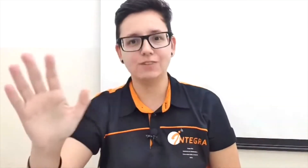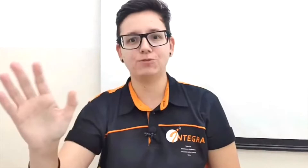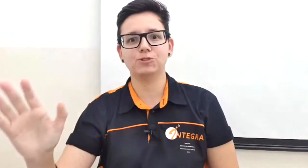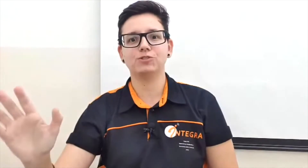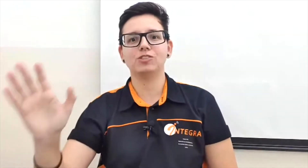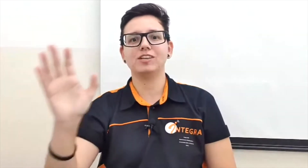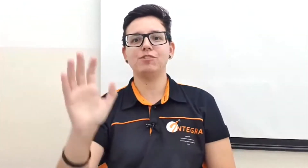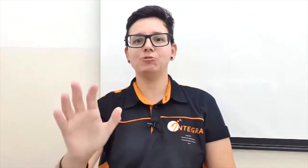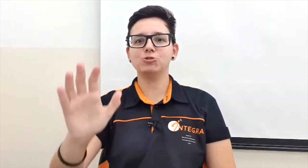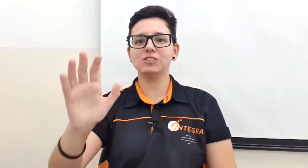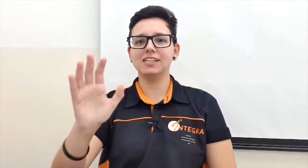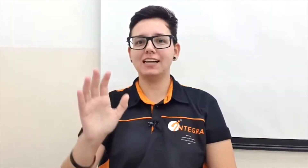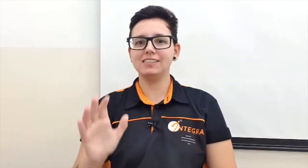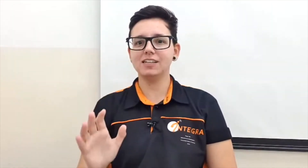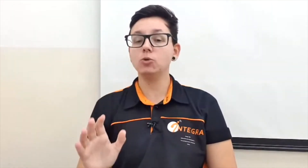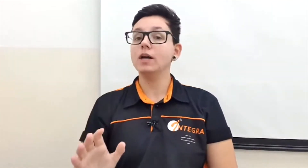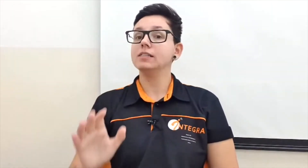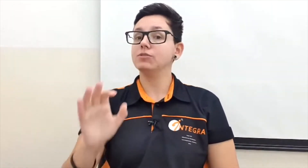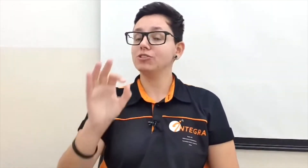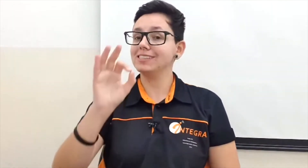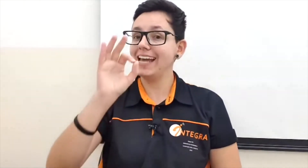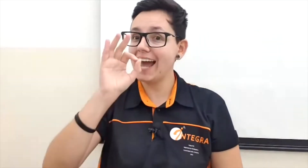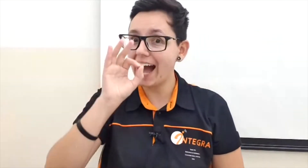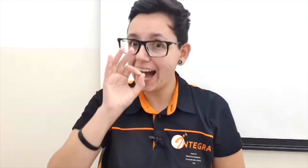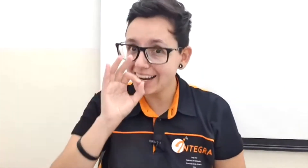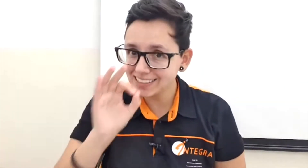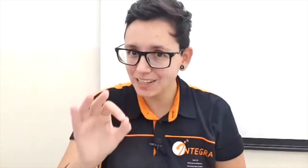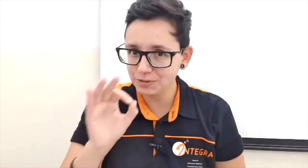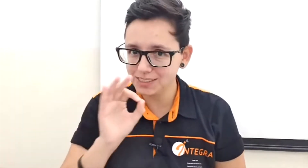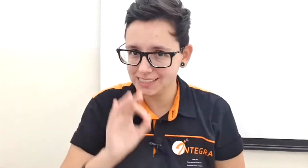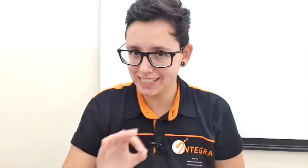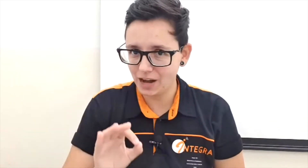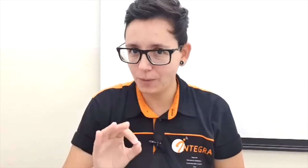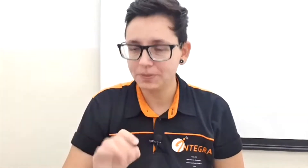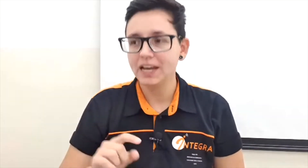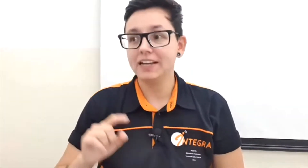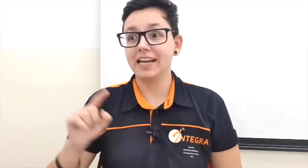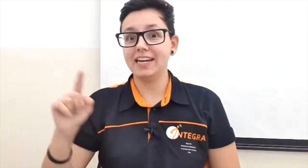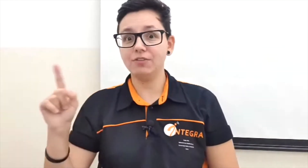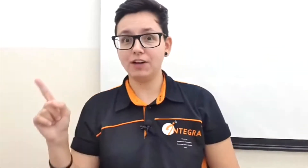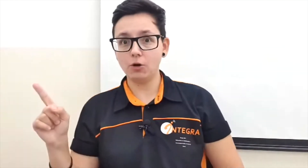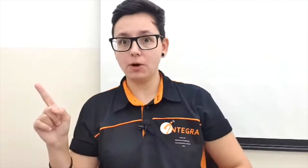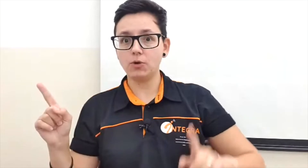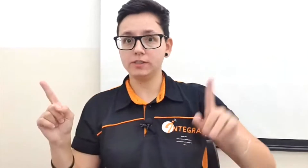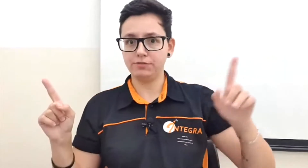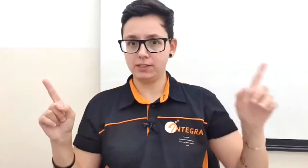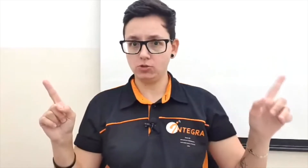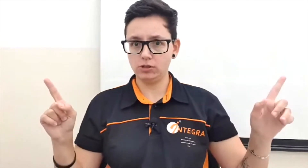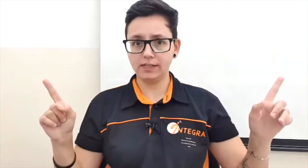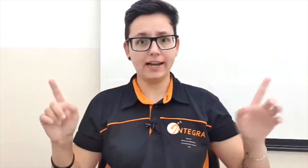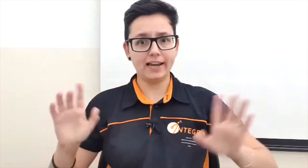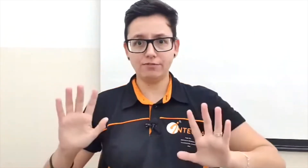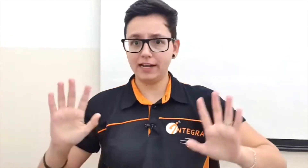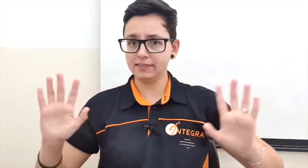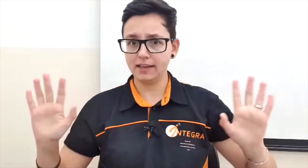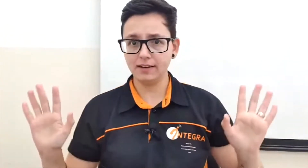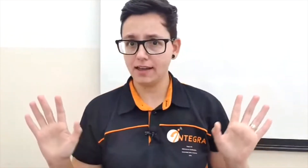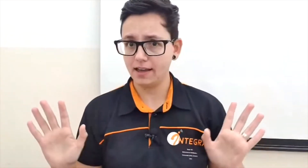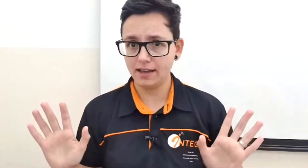específico. Se você vê um surdo sinalizando, se você errar, então, esse sinal, queria falar uma coisa e fez outra, ele vai entender